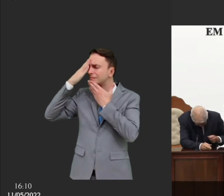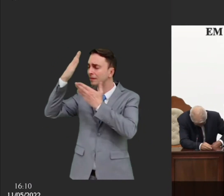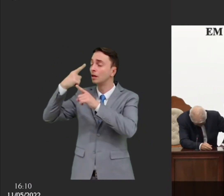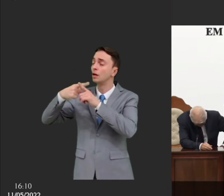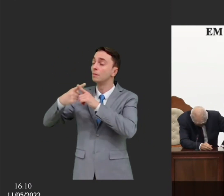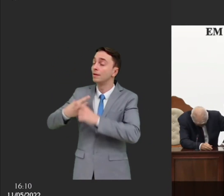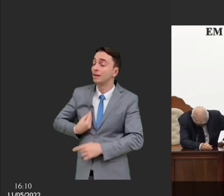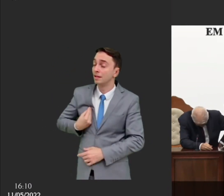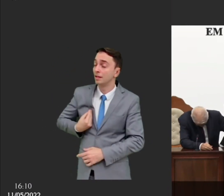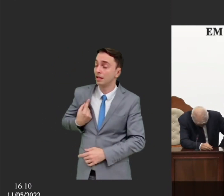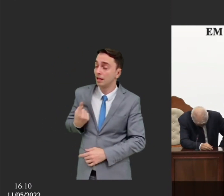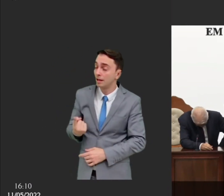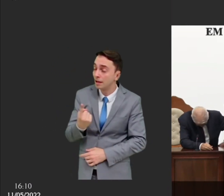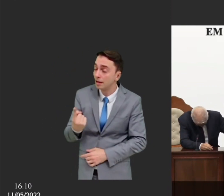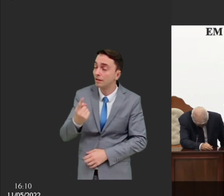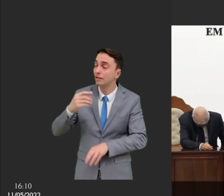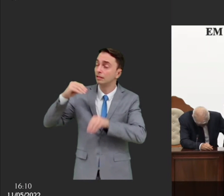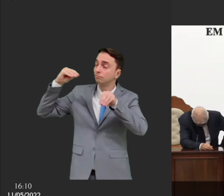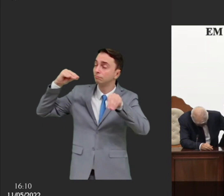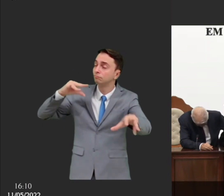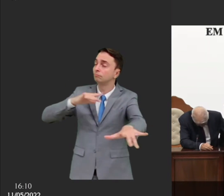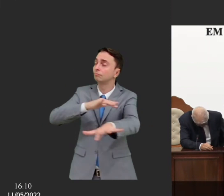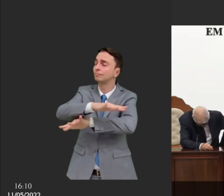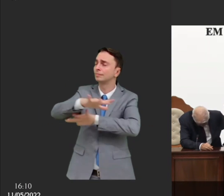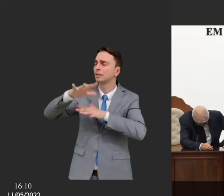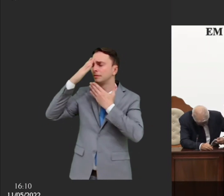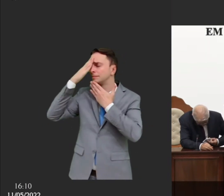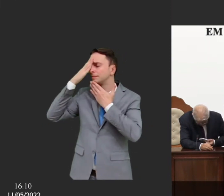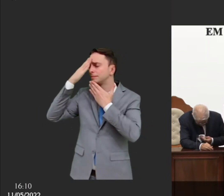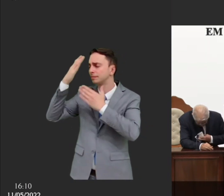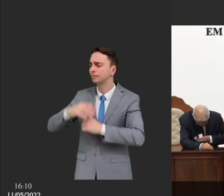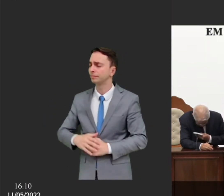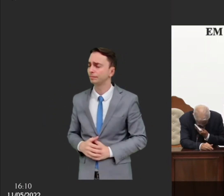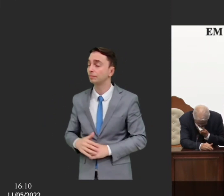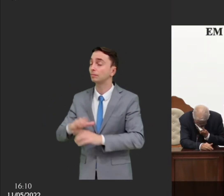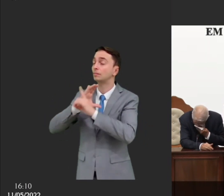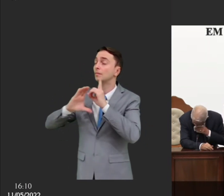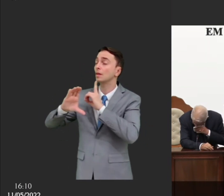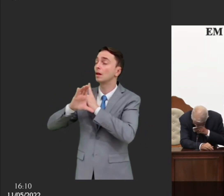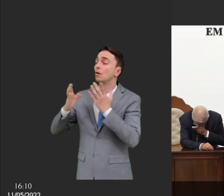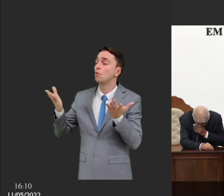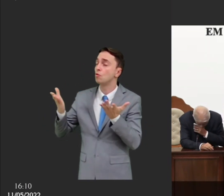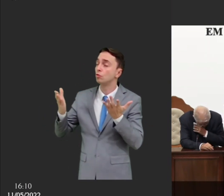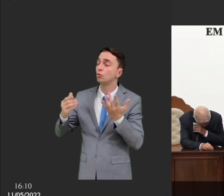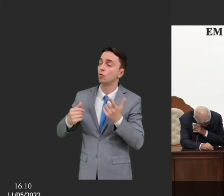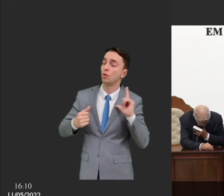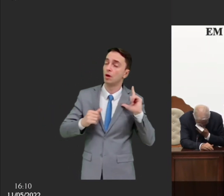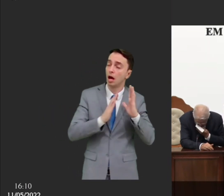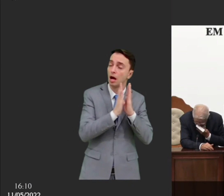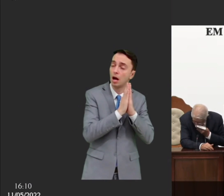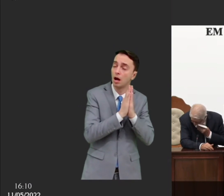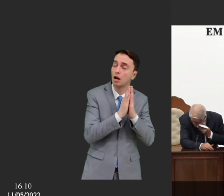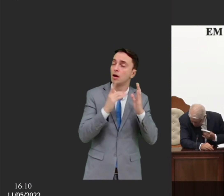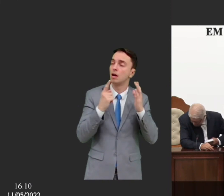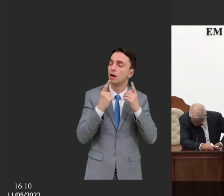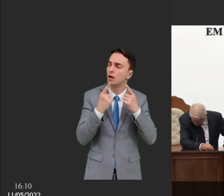é o cerne, o centro de nossa atenção. Te agradecemos nesse culto hoje, Senhor, pela oração, pelos